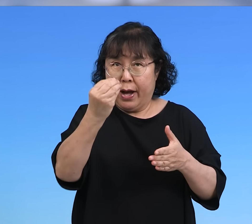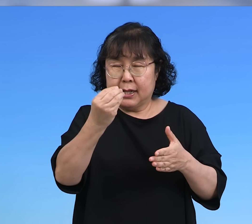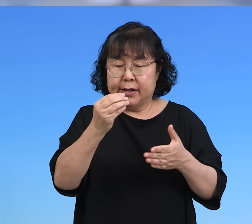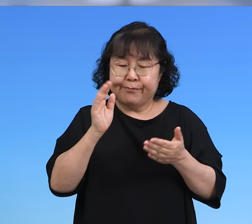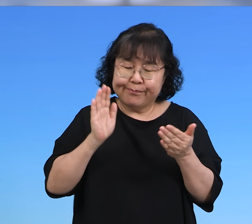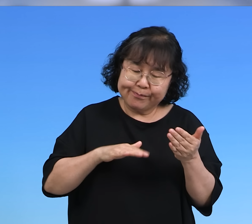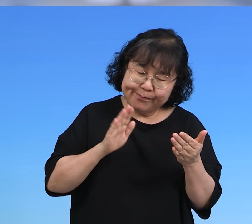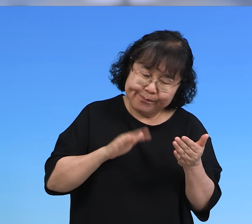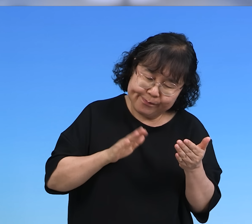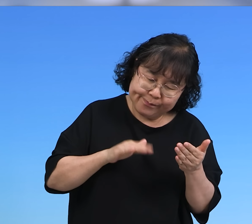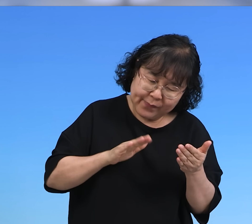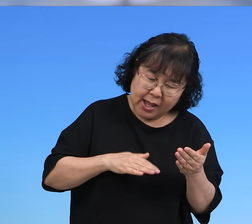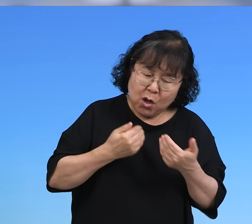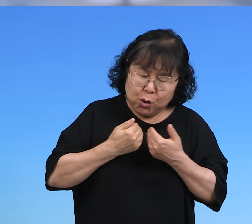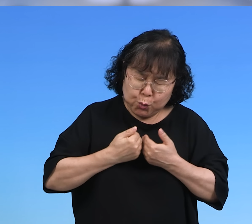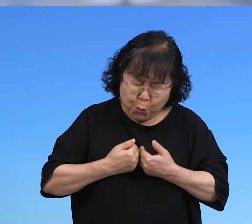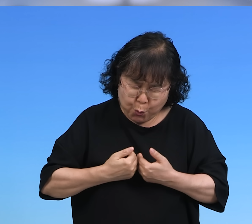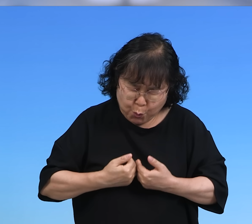못하도록.